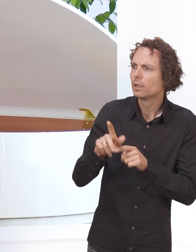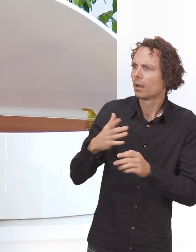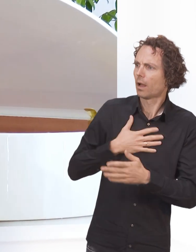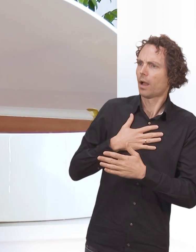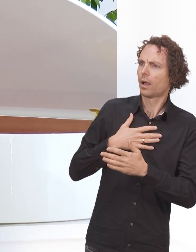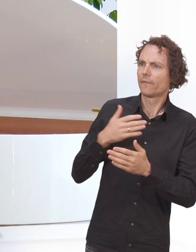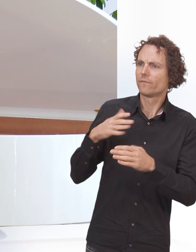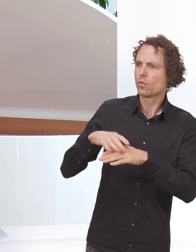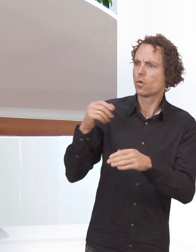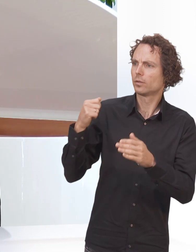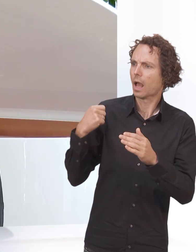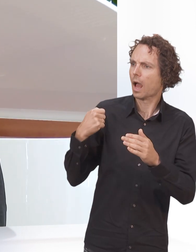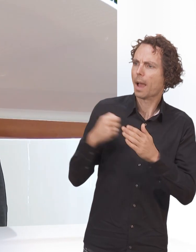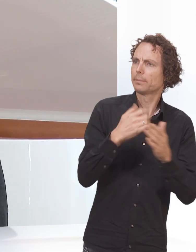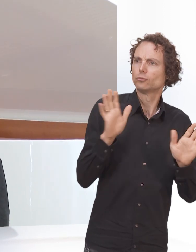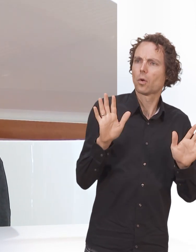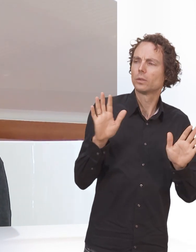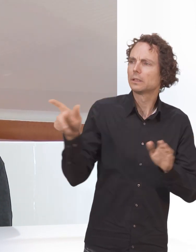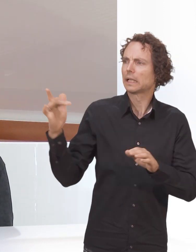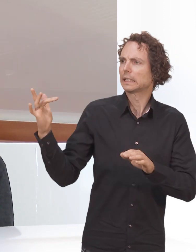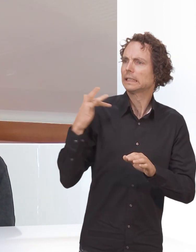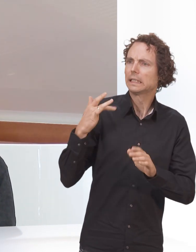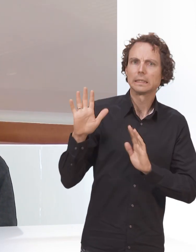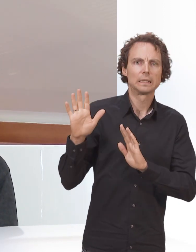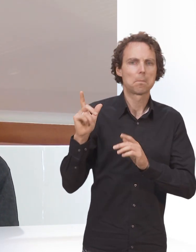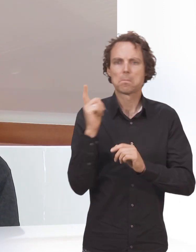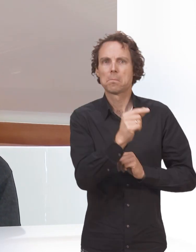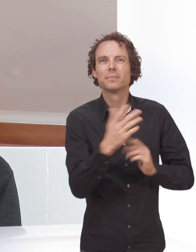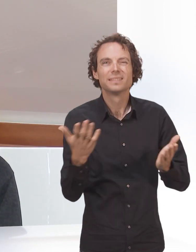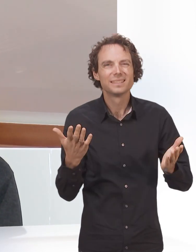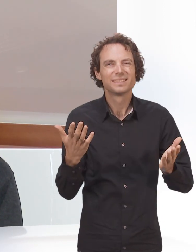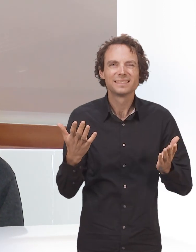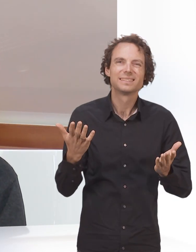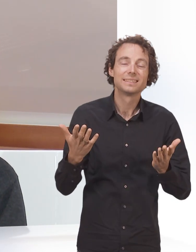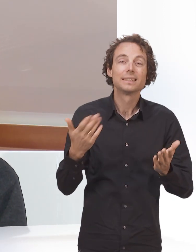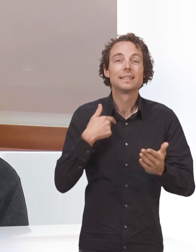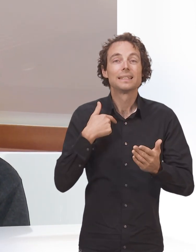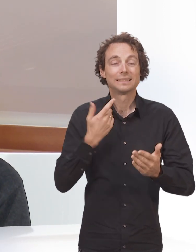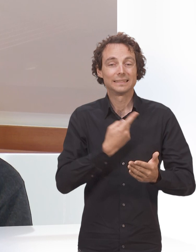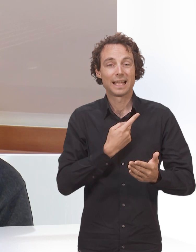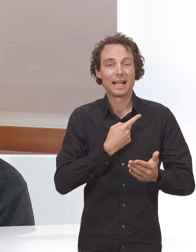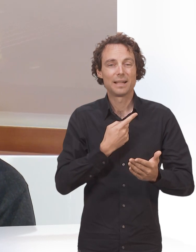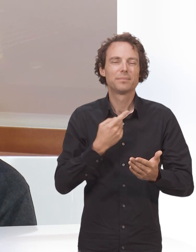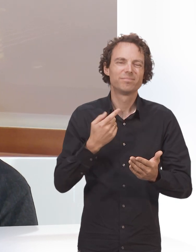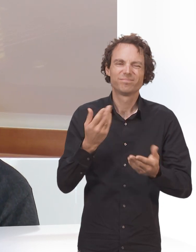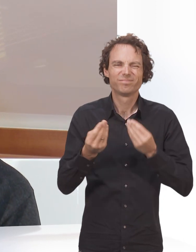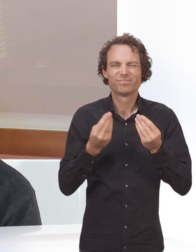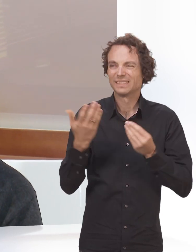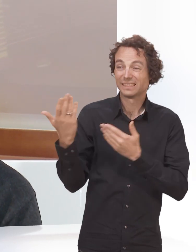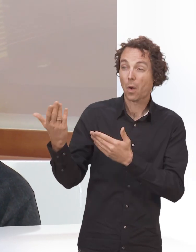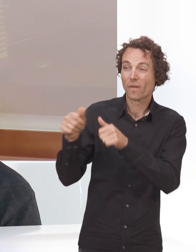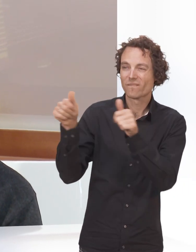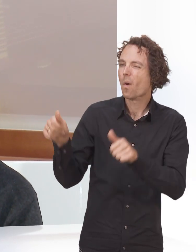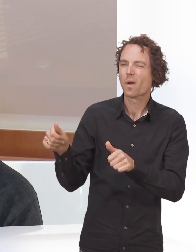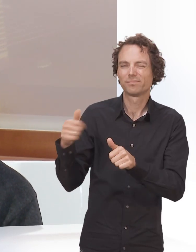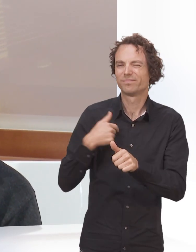so massiv kritisiere. Mhm. Und ja, also ich habe da tendenziell eher Probleme mit.